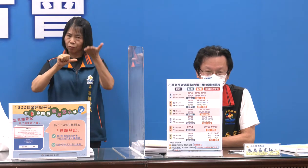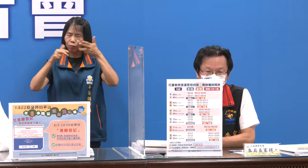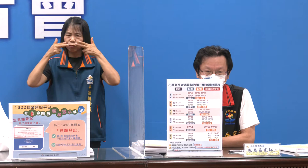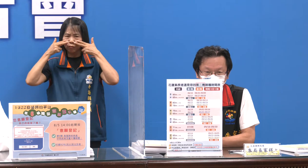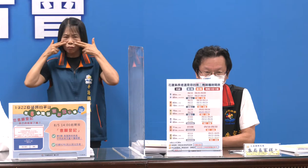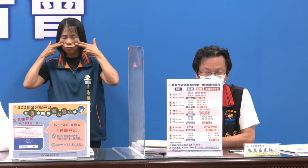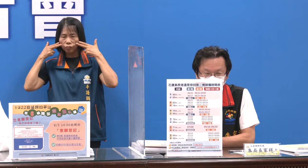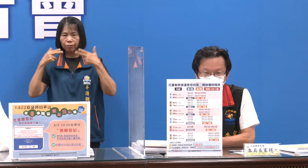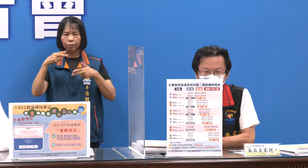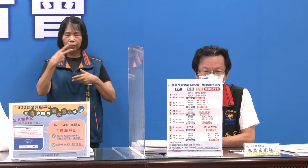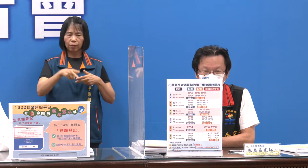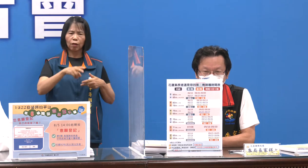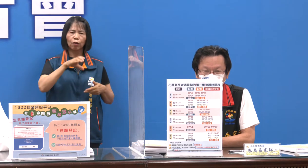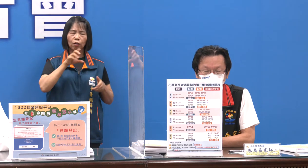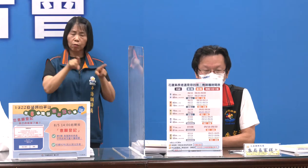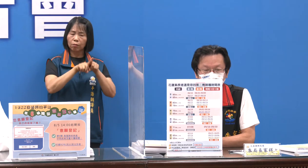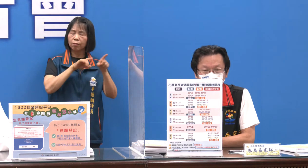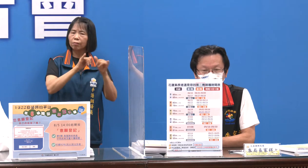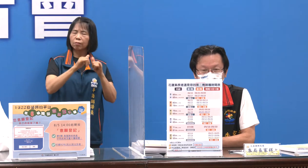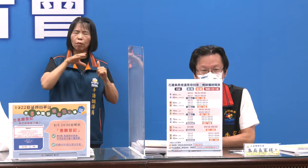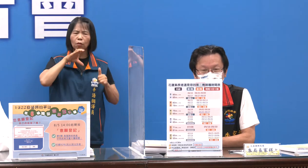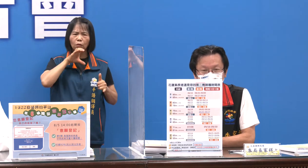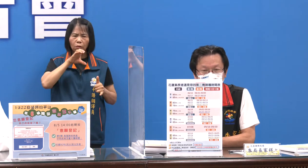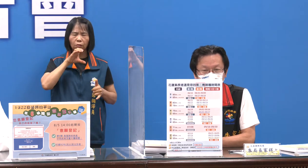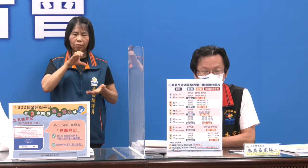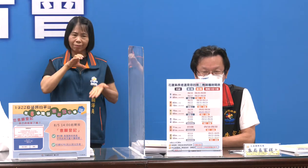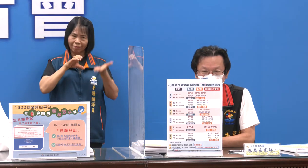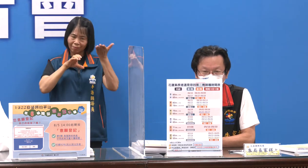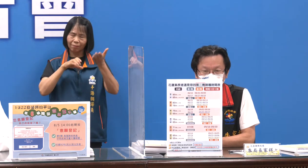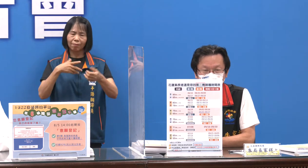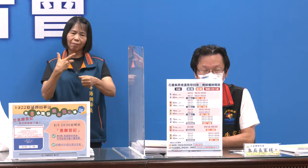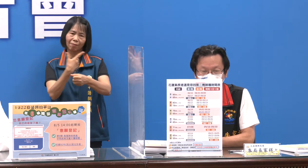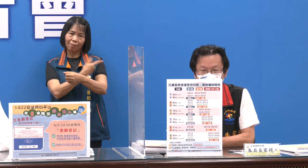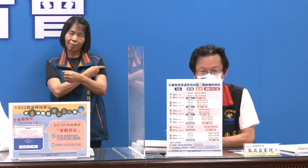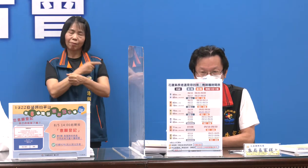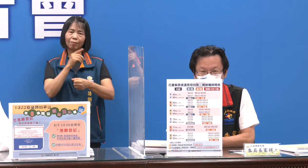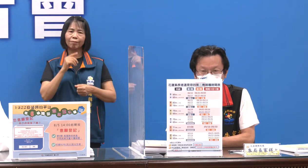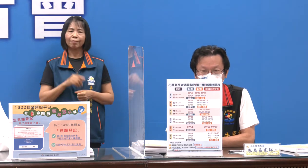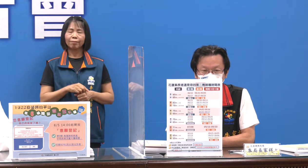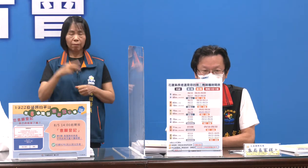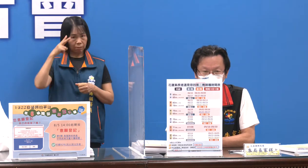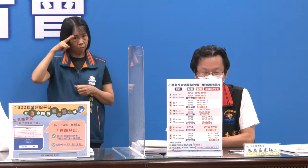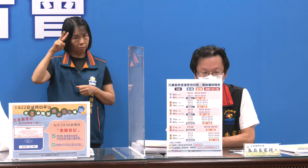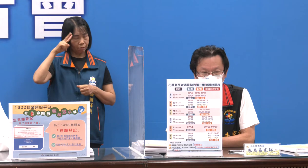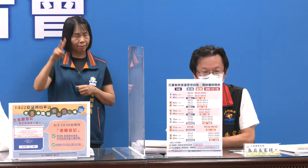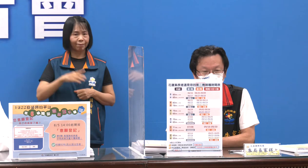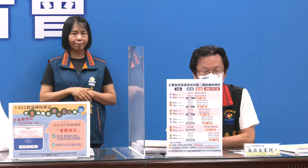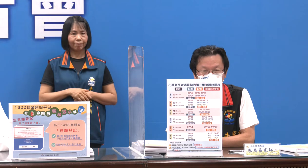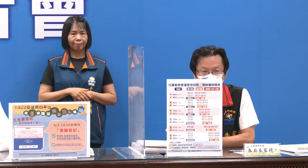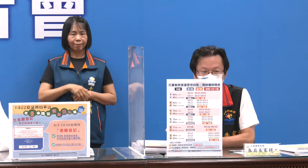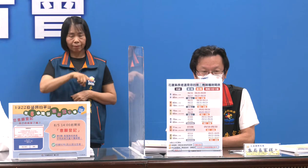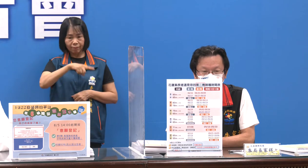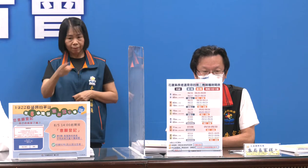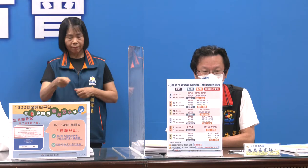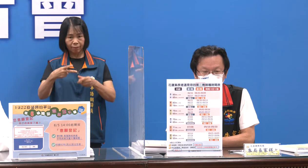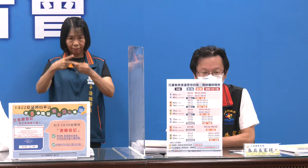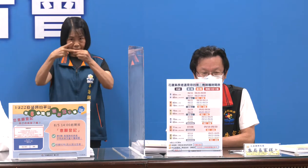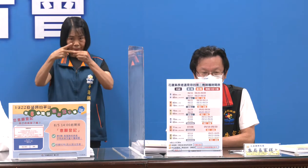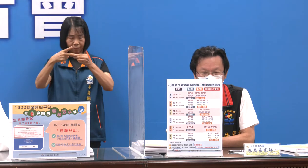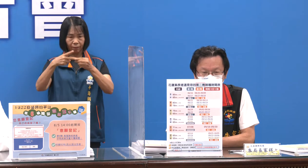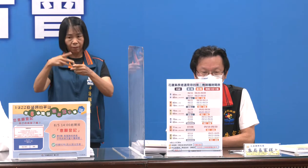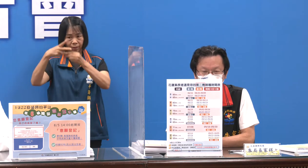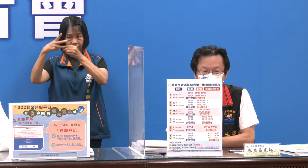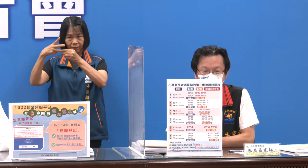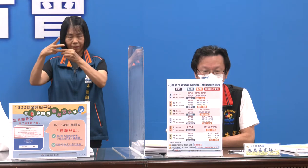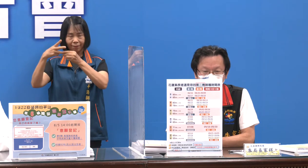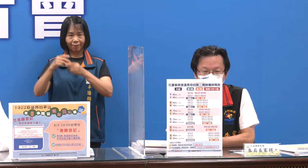跟90岁以上的长者做这个疫苗的施打，打了2天。然后之后第二波、第三